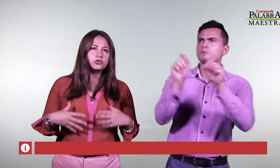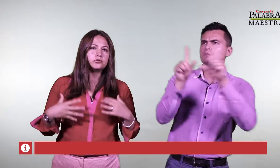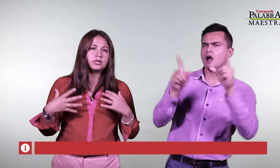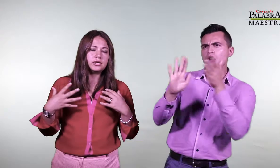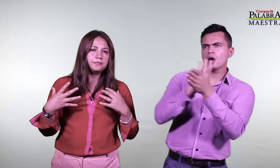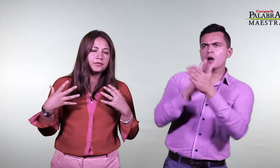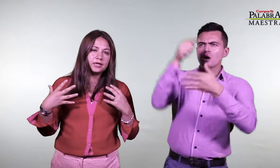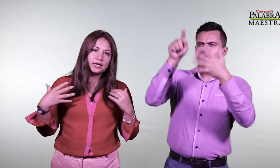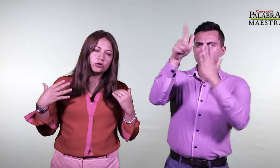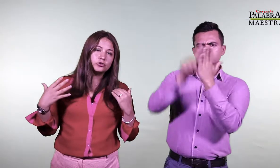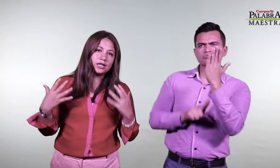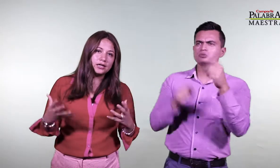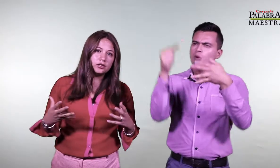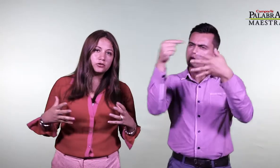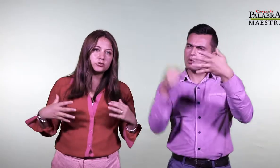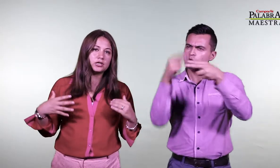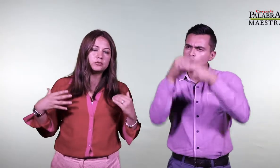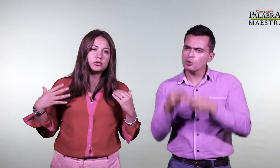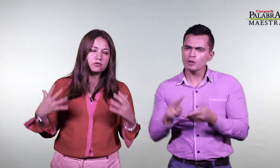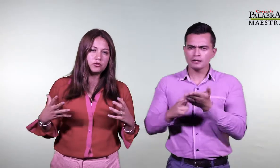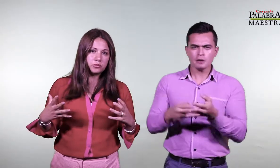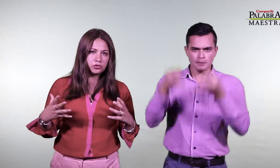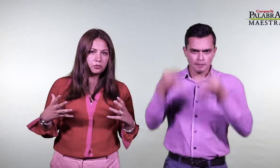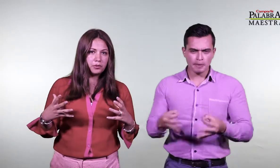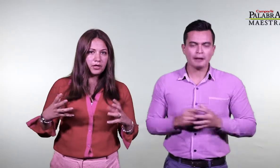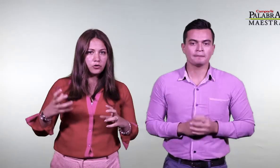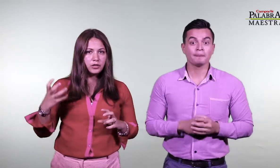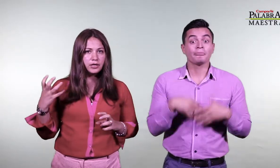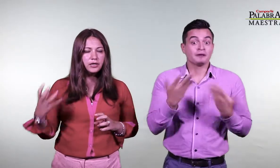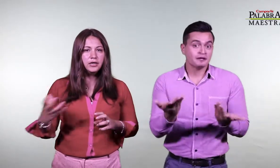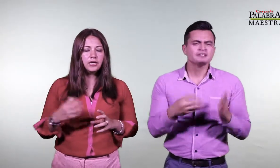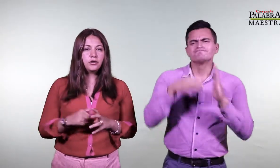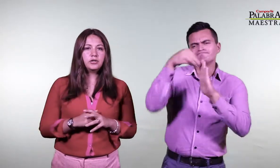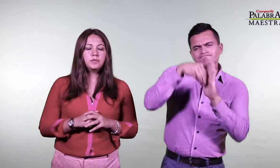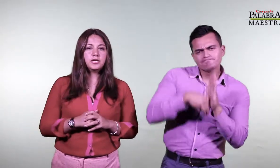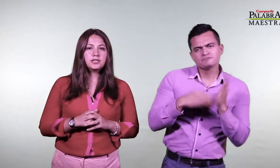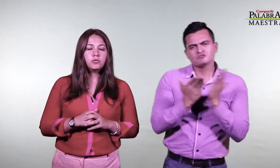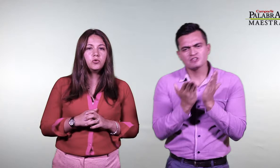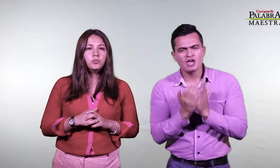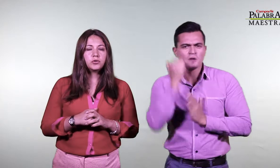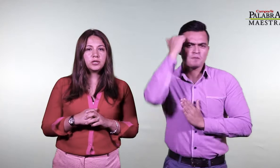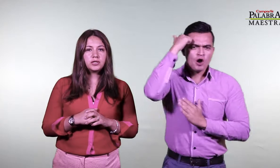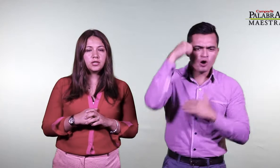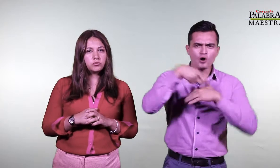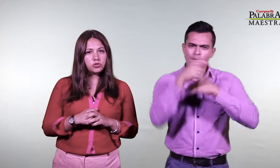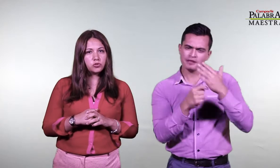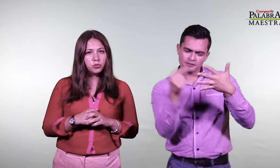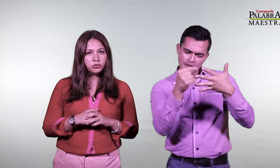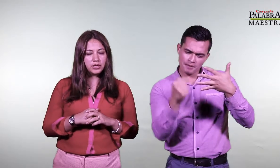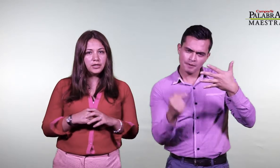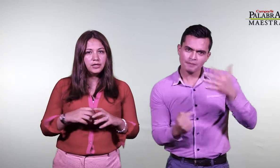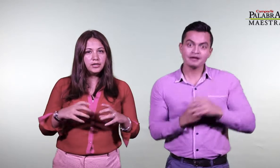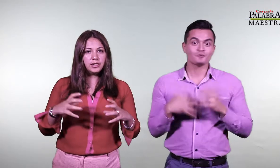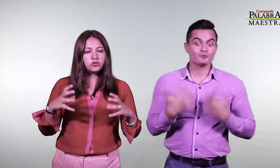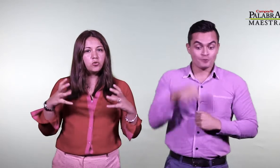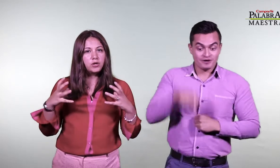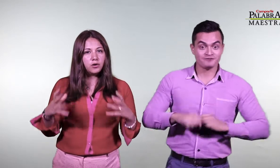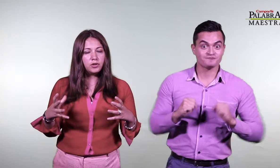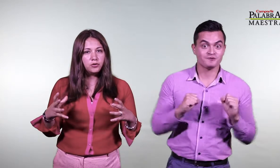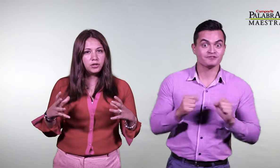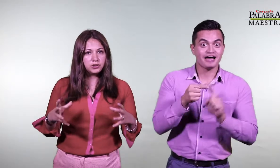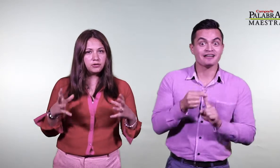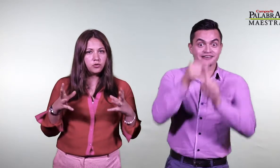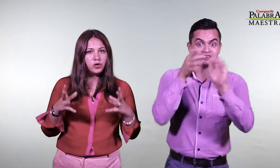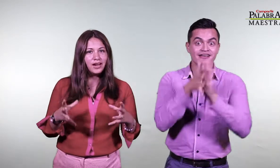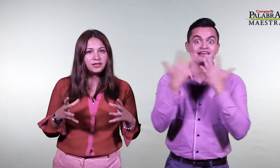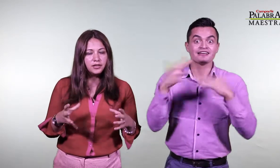la producción de contenidos, digamos, y de información pedagógica, queda una experiencia muy importante que hemos hecho en Bogotá y es un